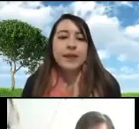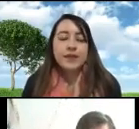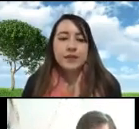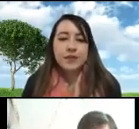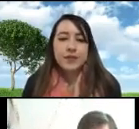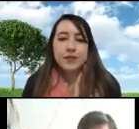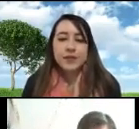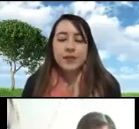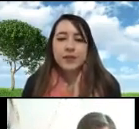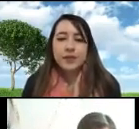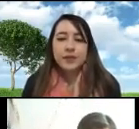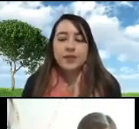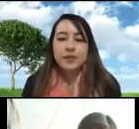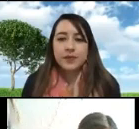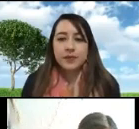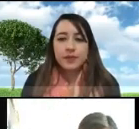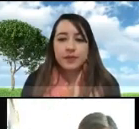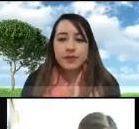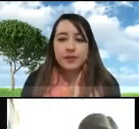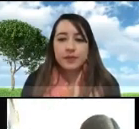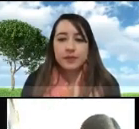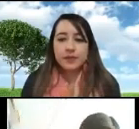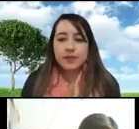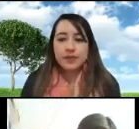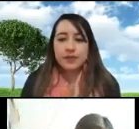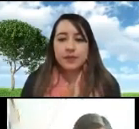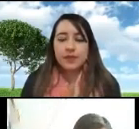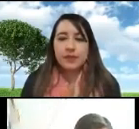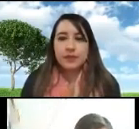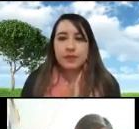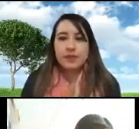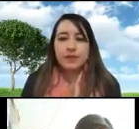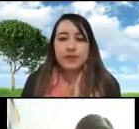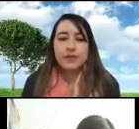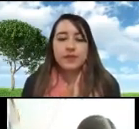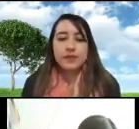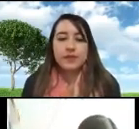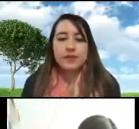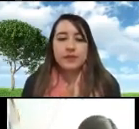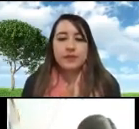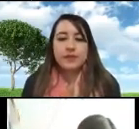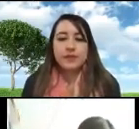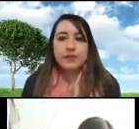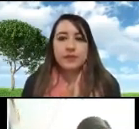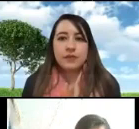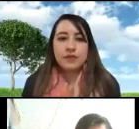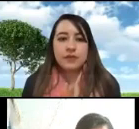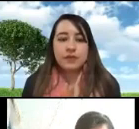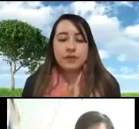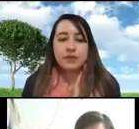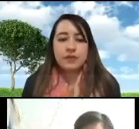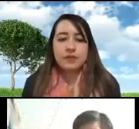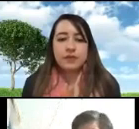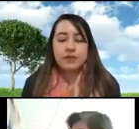tipo de ecosistema contiene el 97% del agua total en la Tierra. Manglar, arrecife de